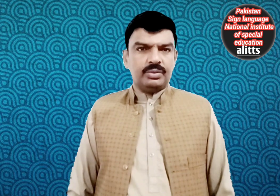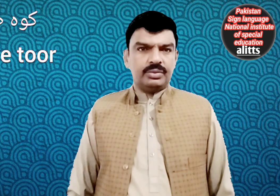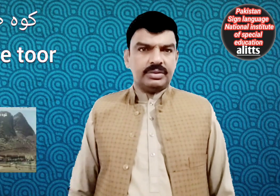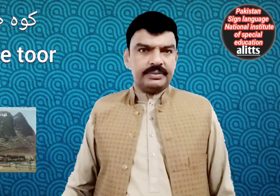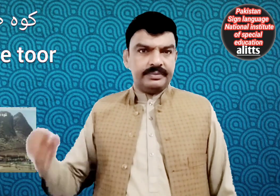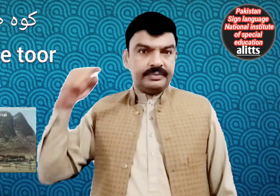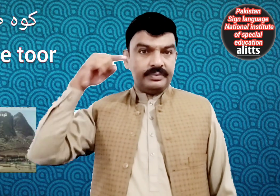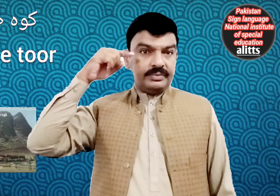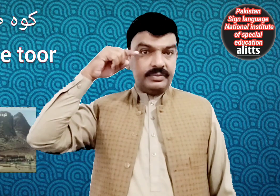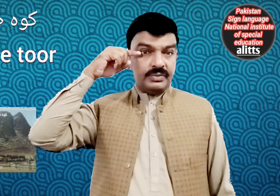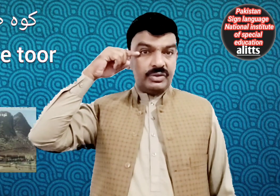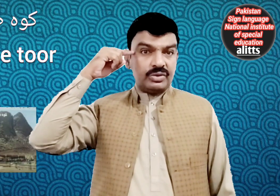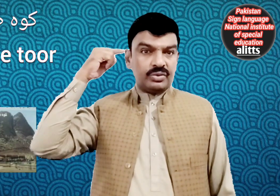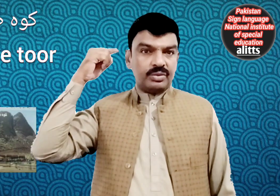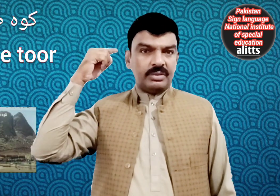कोहतूर, सुरमा,